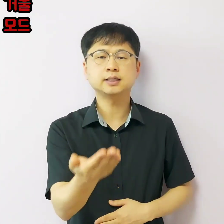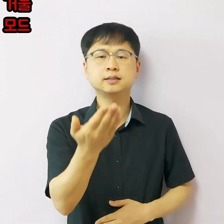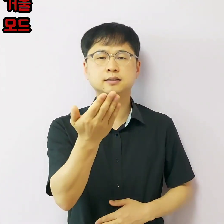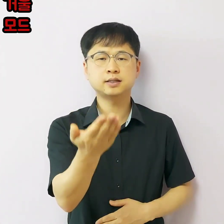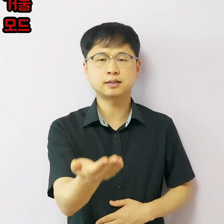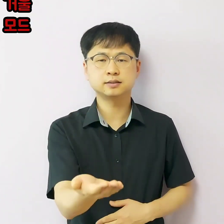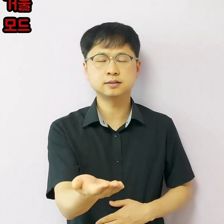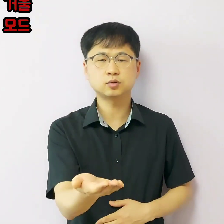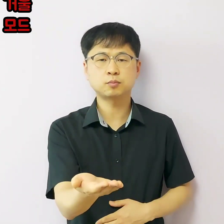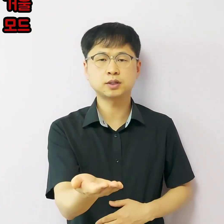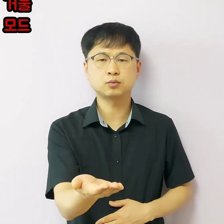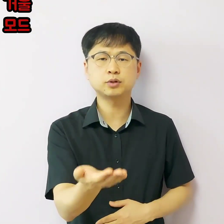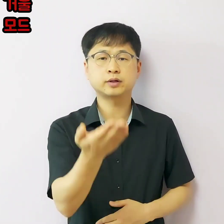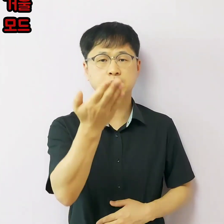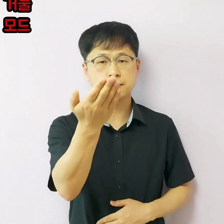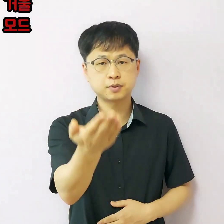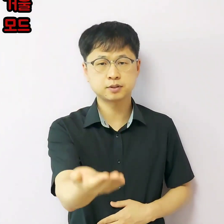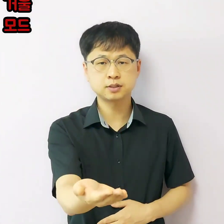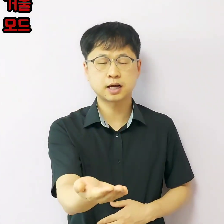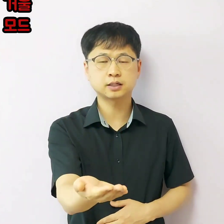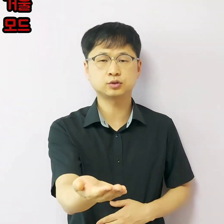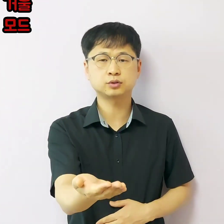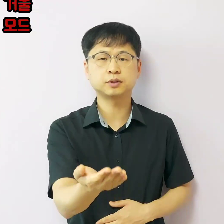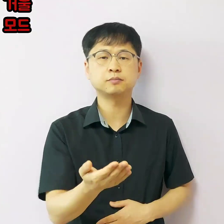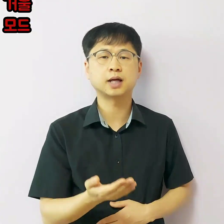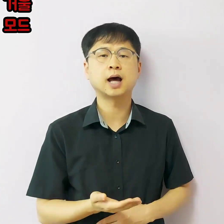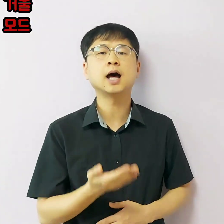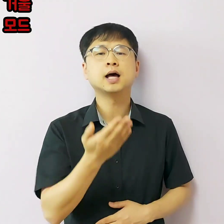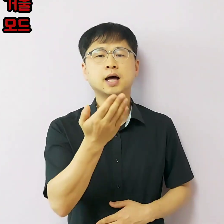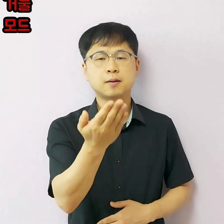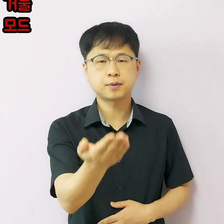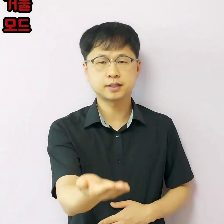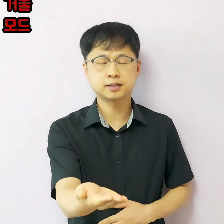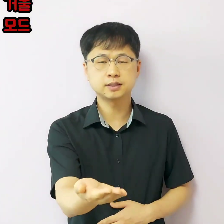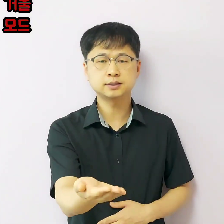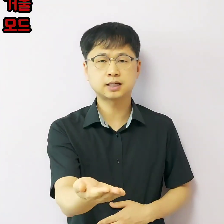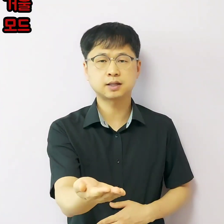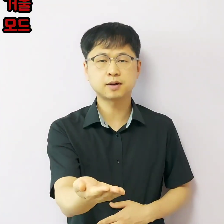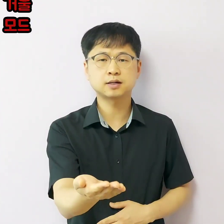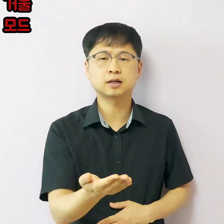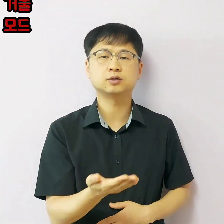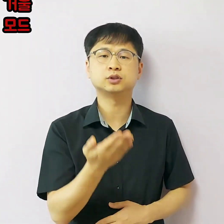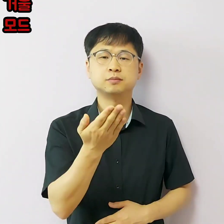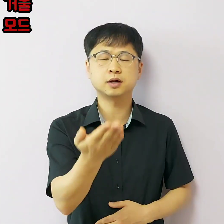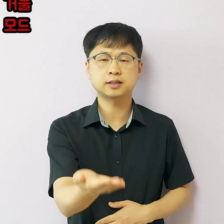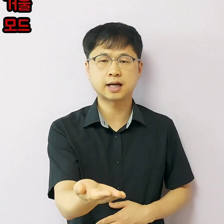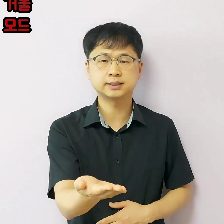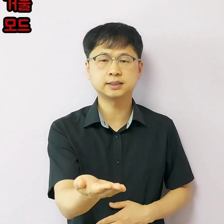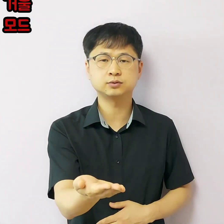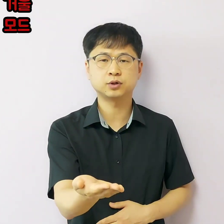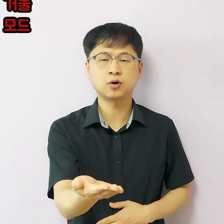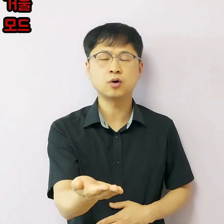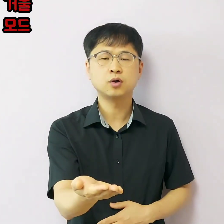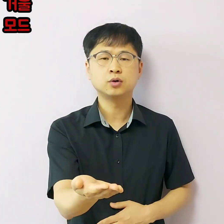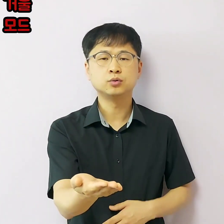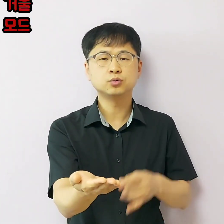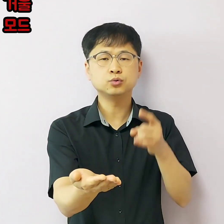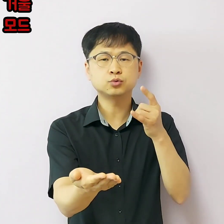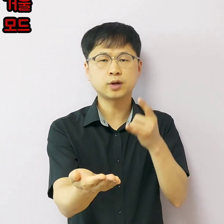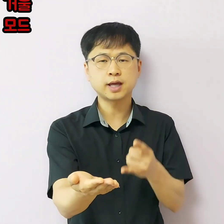당신, 그대는 손바닥을 위로 해서 앞을 가리켜 주시면 됩니다. 앞에 있는 상대방을 가리켜 주시면 당신이고요.